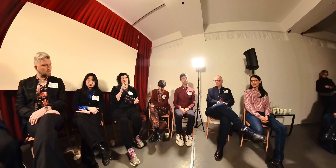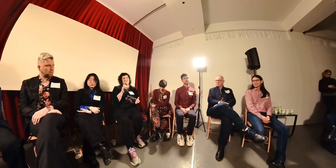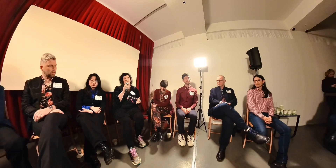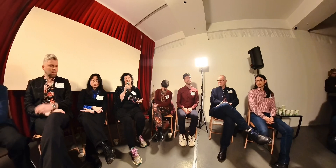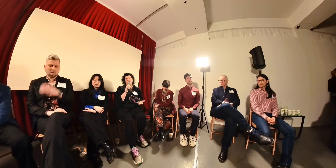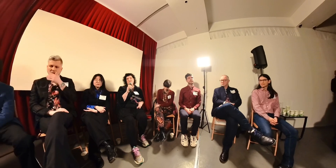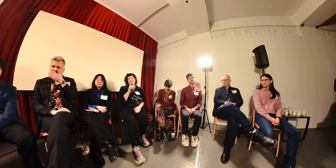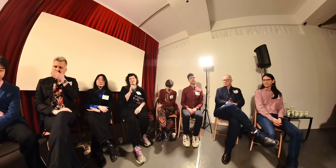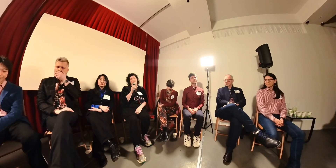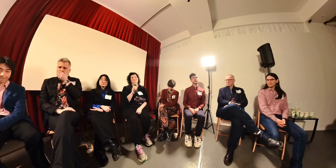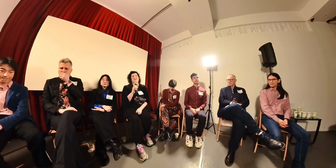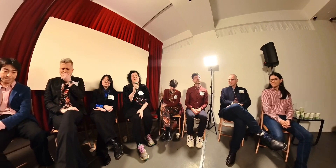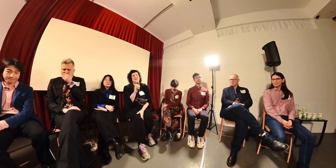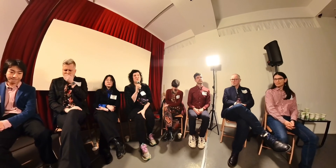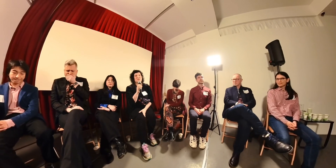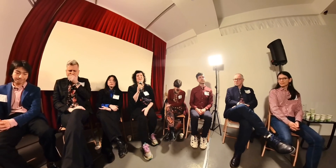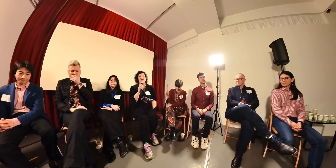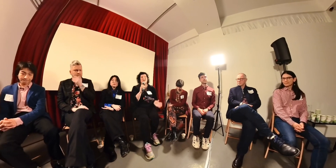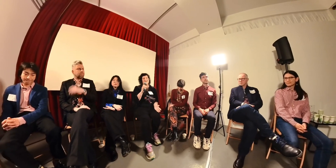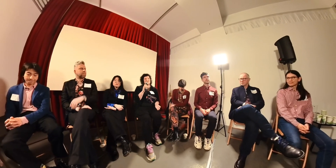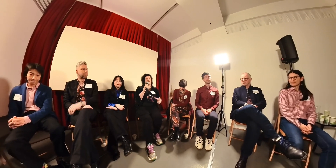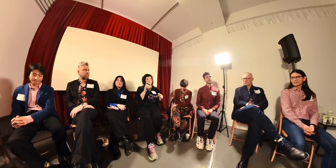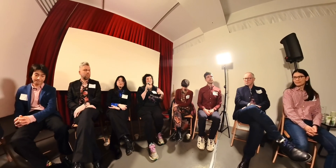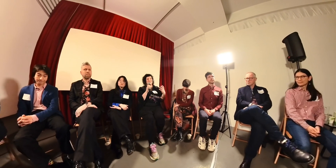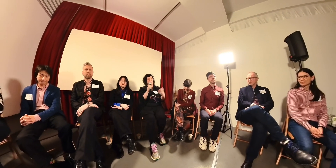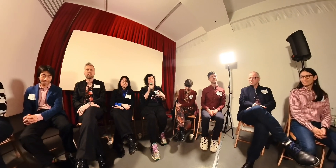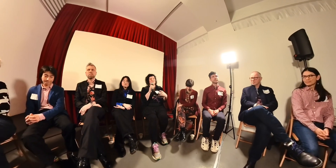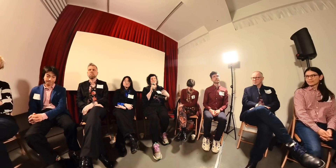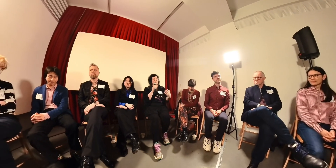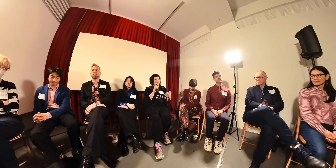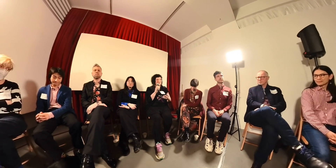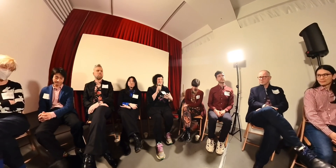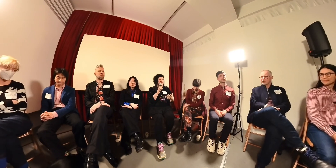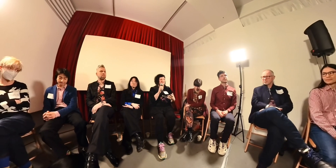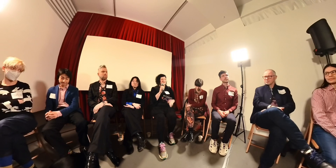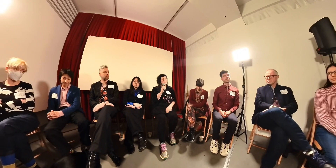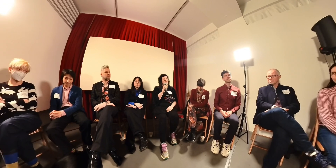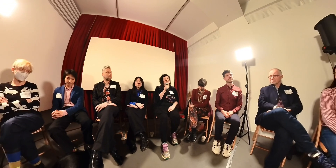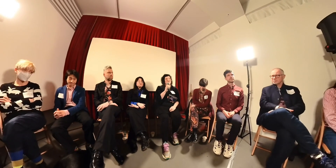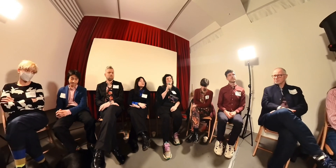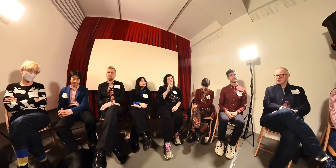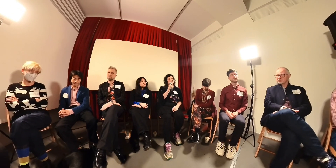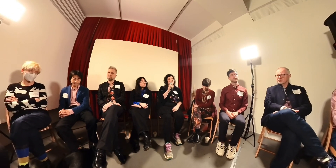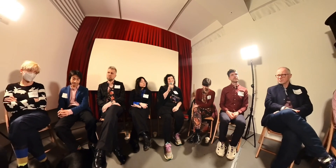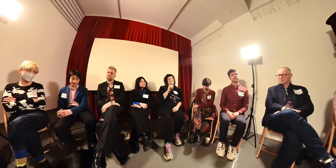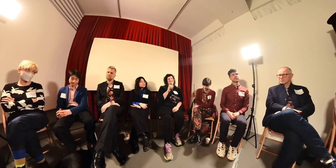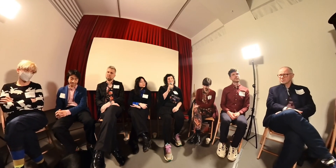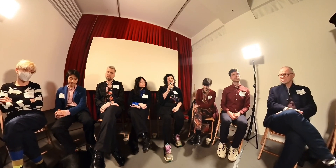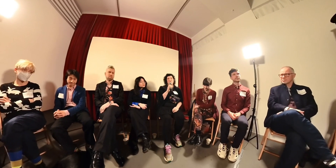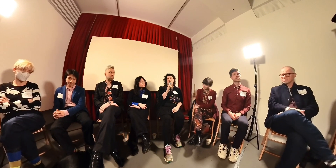som v podstate galériu, ktorá sa volá Artivist Lab, kde sa snažím skúmať práve